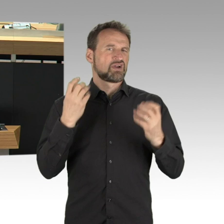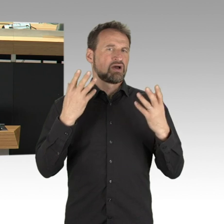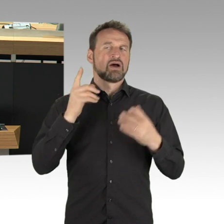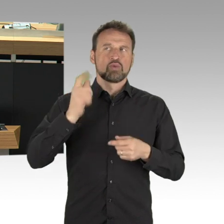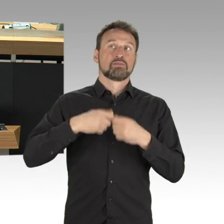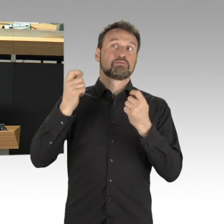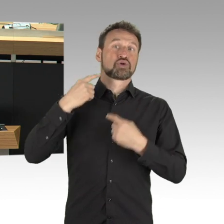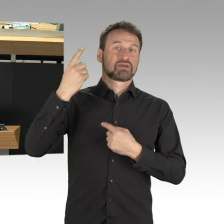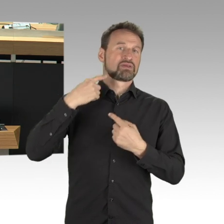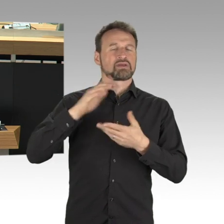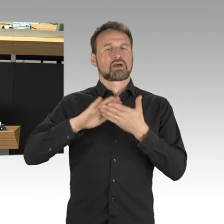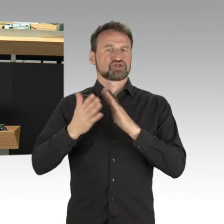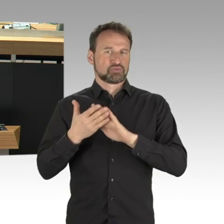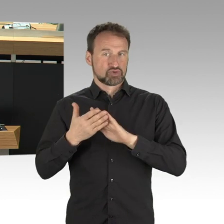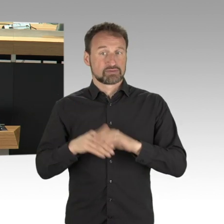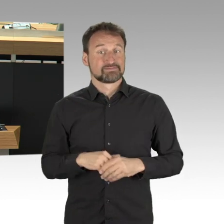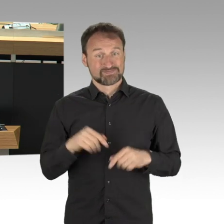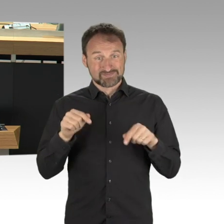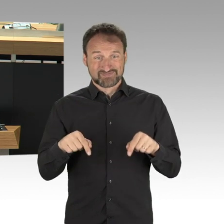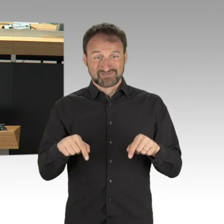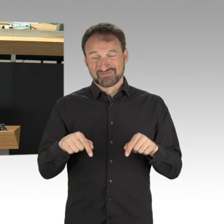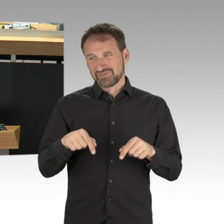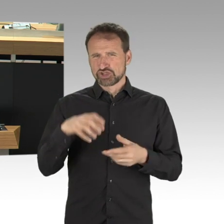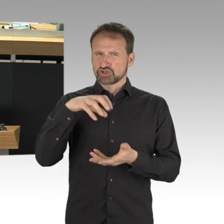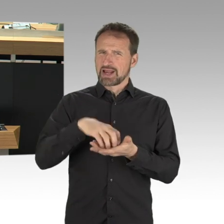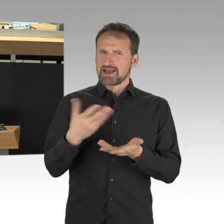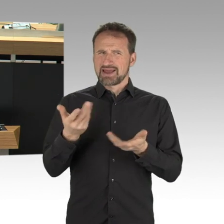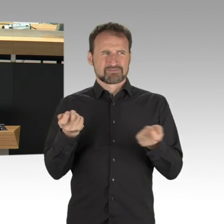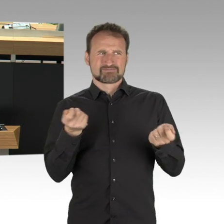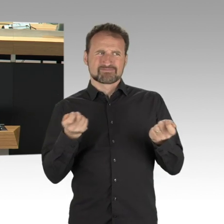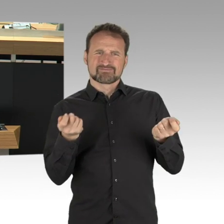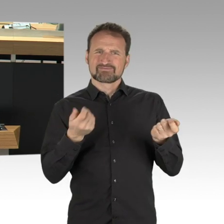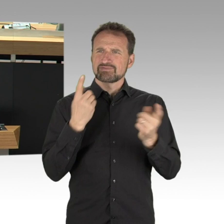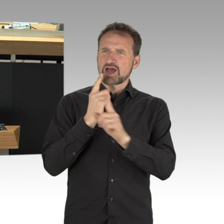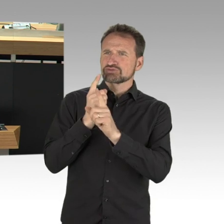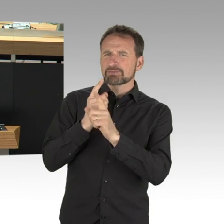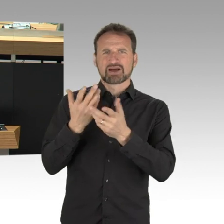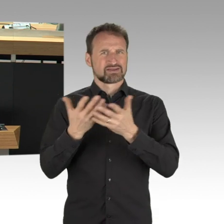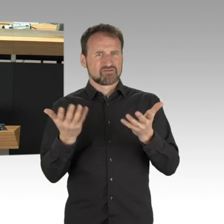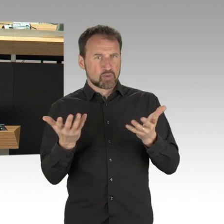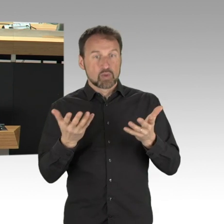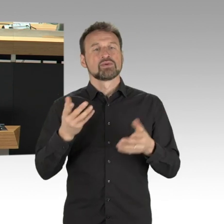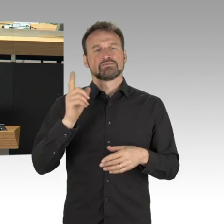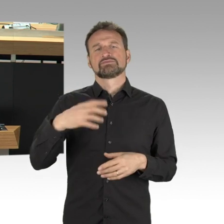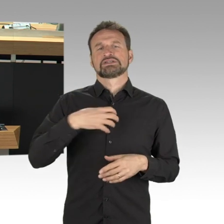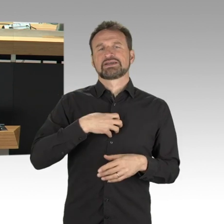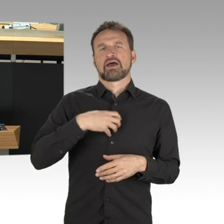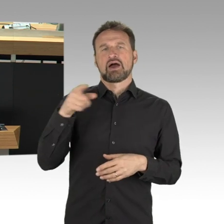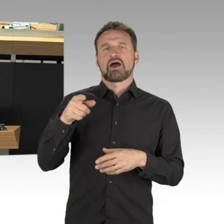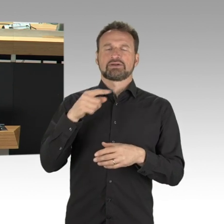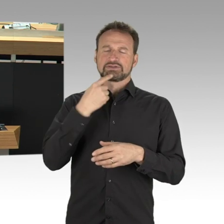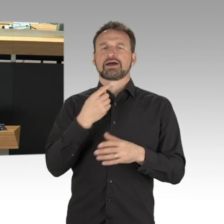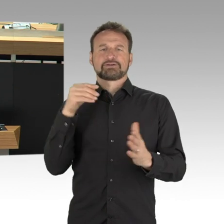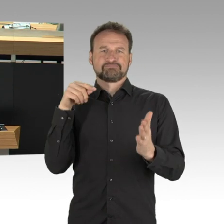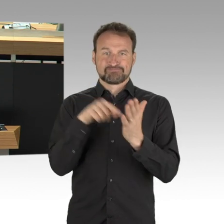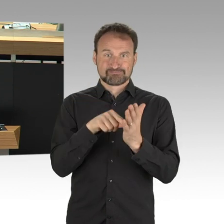Diskriminierung und Hassideologien koordiniert wird. Der nächste Schritt wird nun die praktische Umsetzung des Präventionskonzepts sein, das